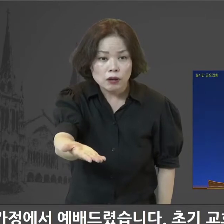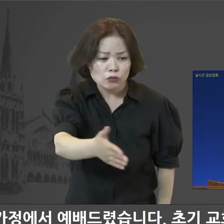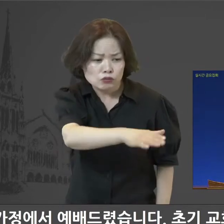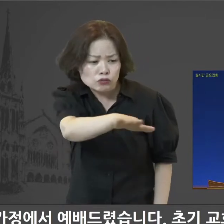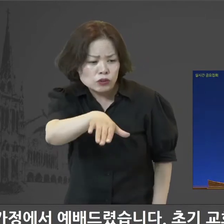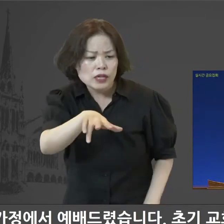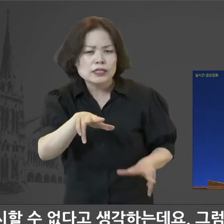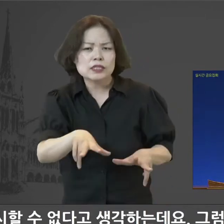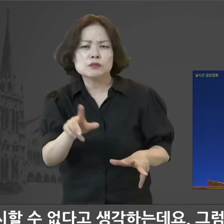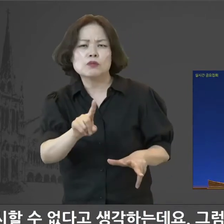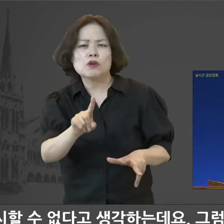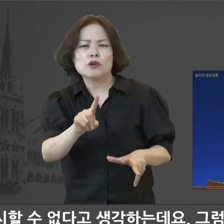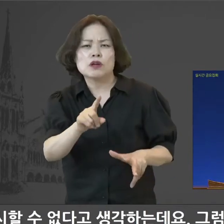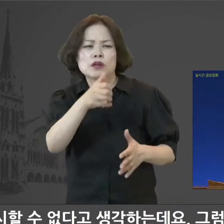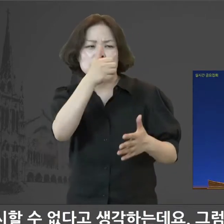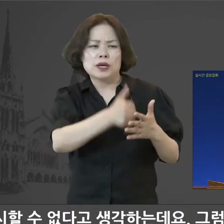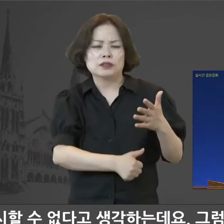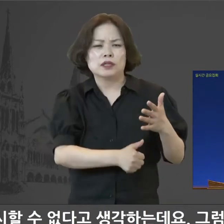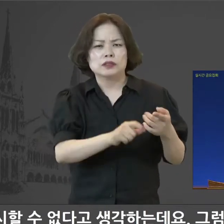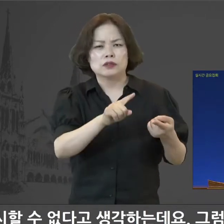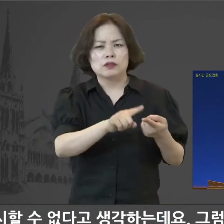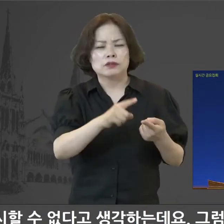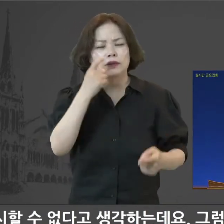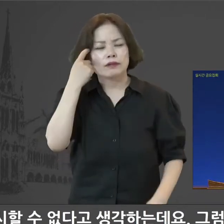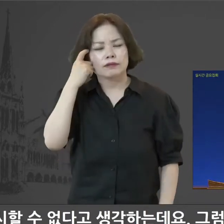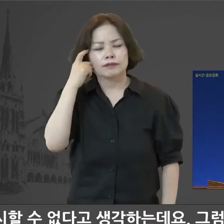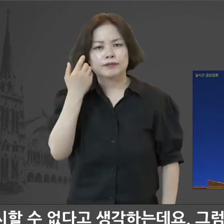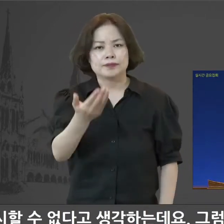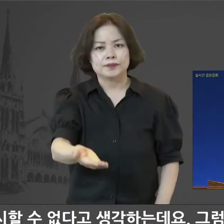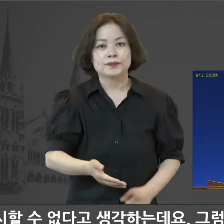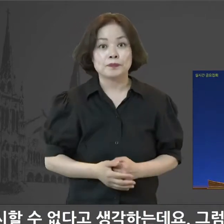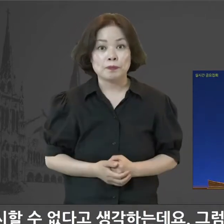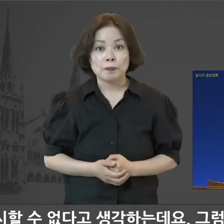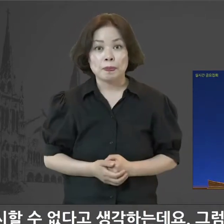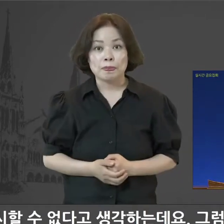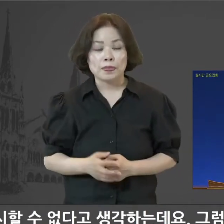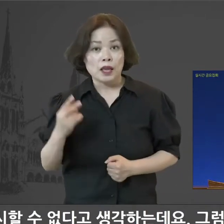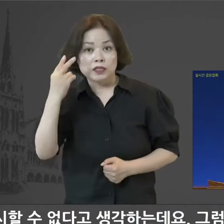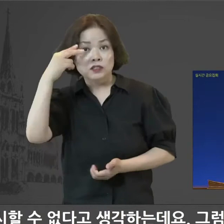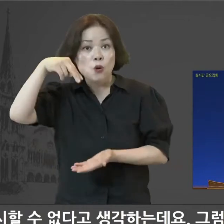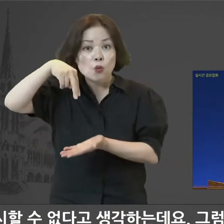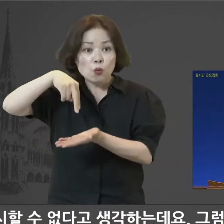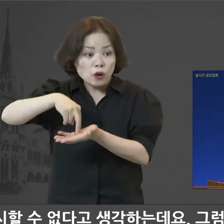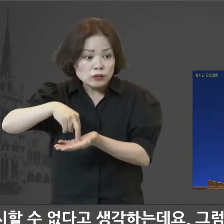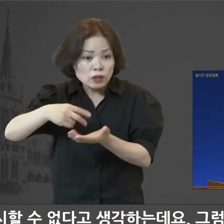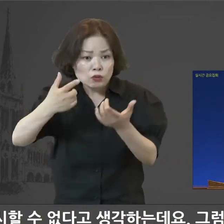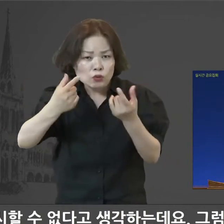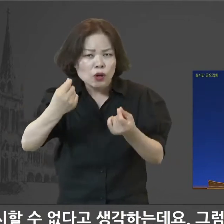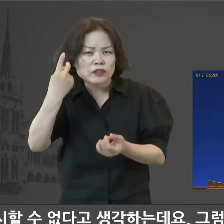우리가 지금 뭐에 빠져 있나를 잘 생각해 보자는 얘기예요. 그런 관점에서,